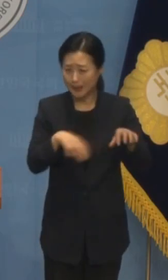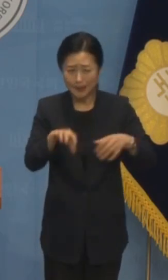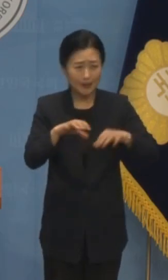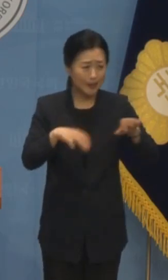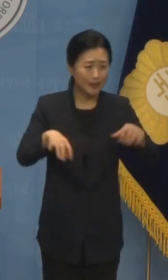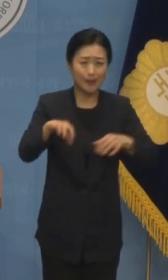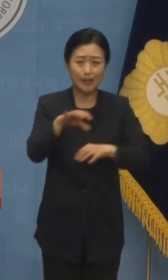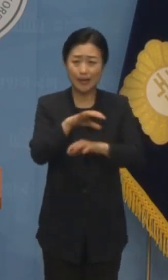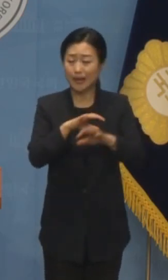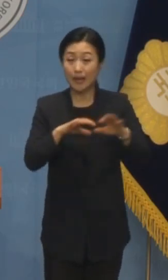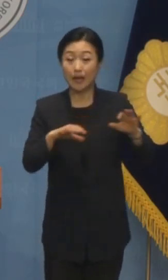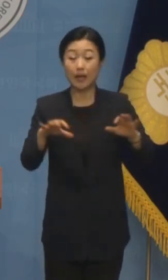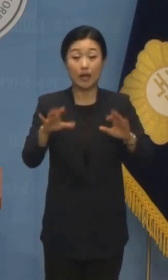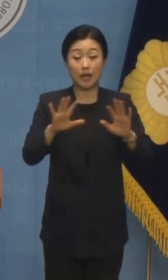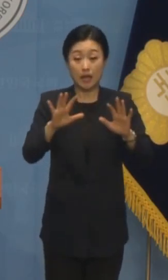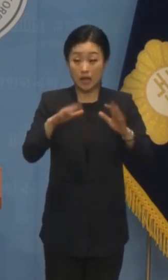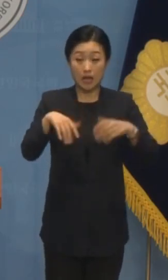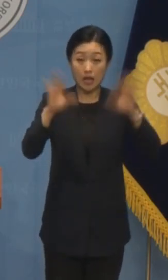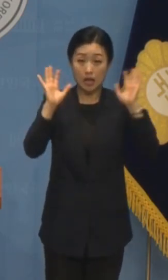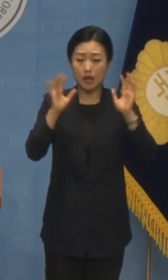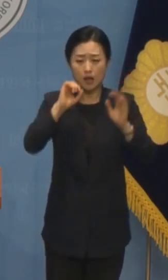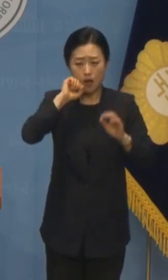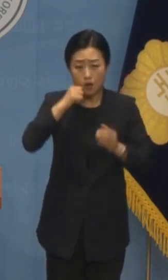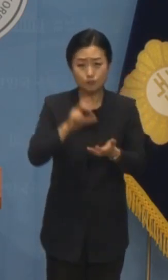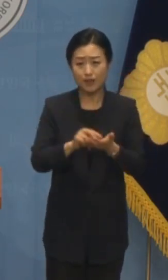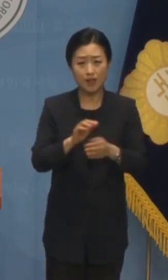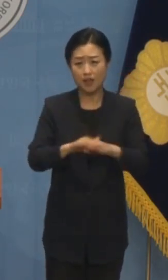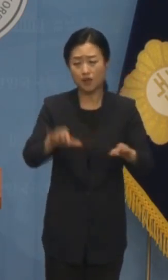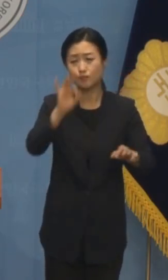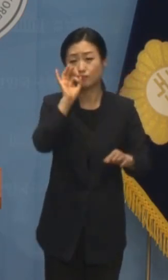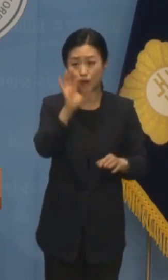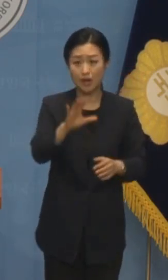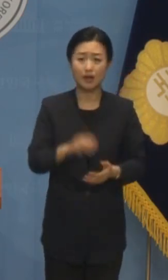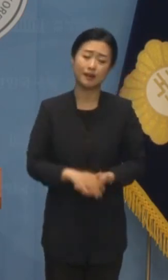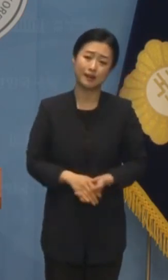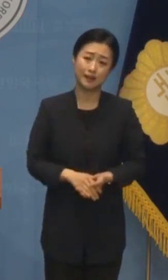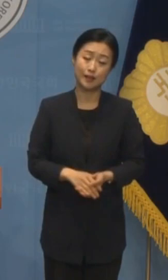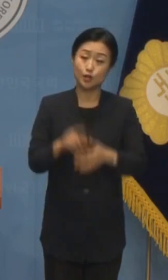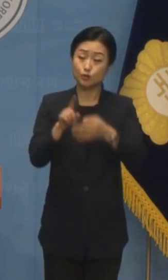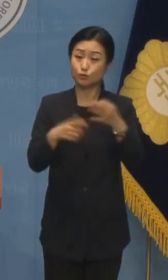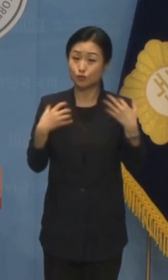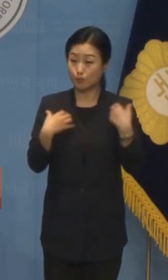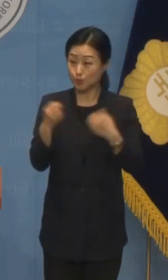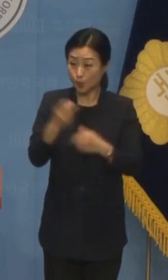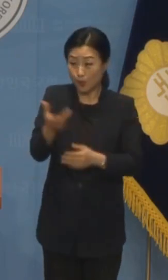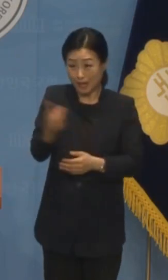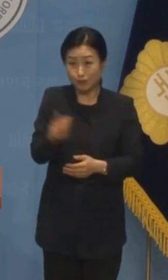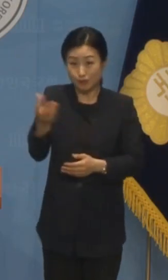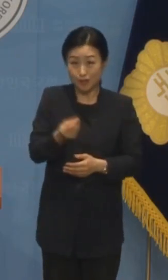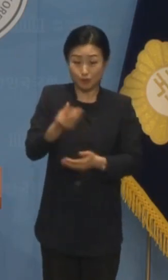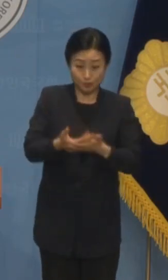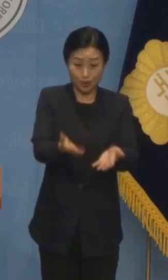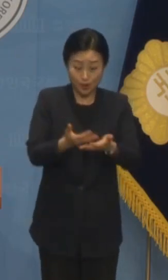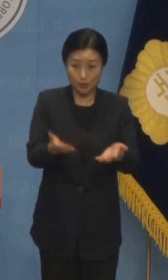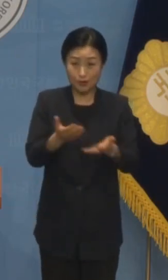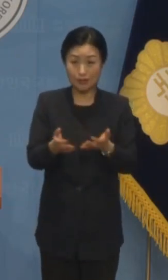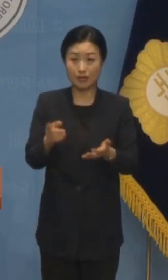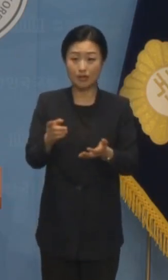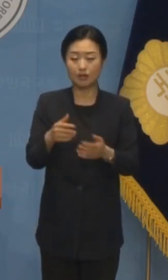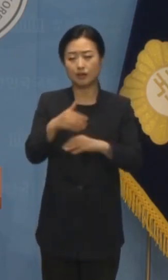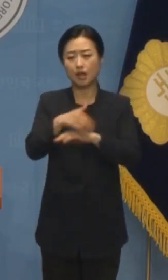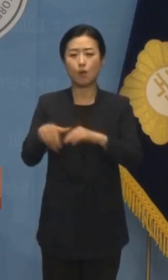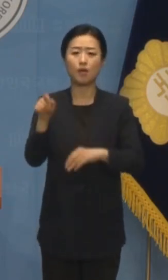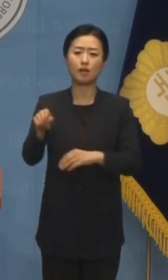연장해주는 정책으로 자영업자들이 지금의 어려움을 타개할 수 있다는 것이 윤석열 정부가 지난 2년 동안 머리를 쥐어짜서